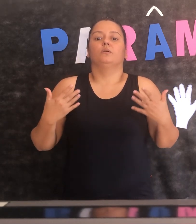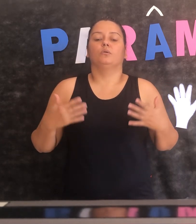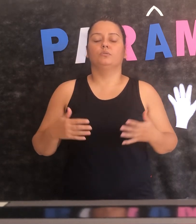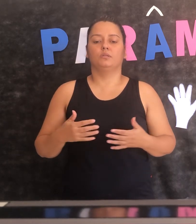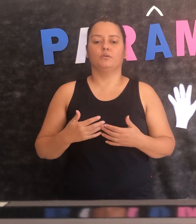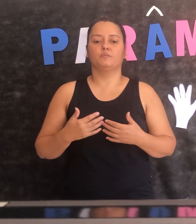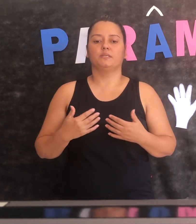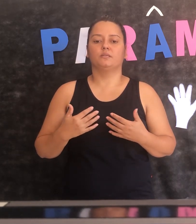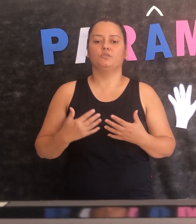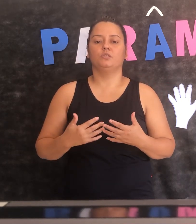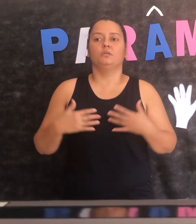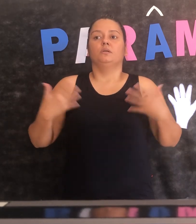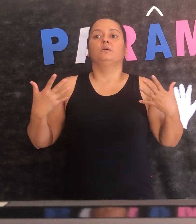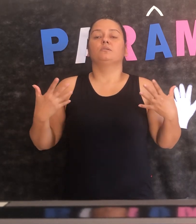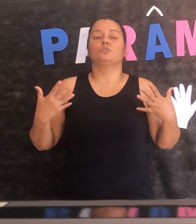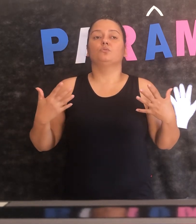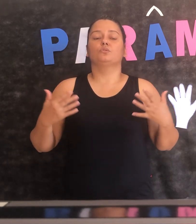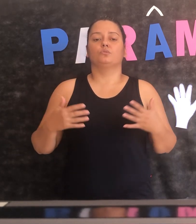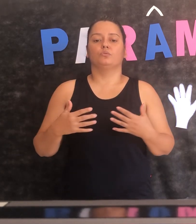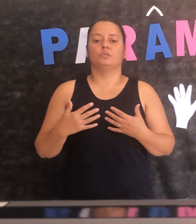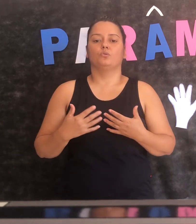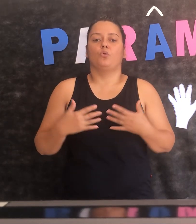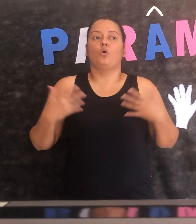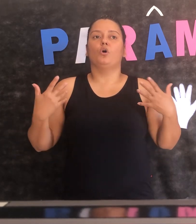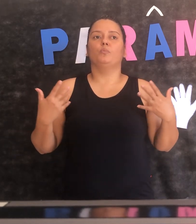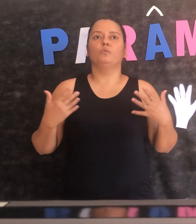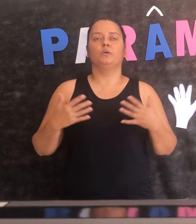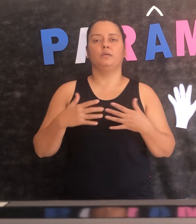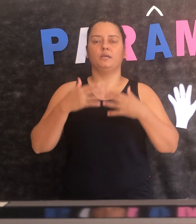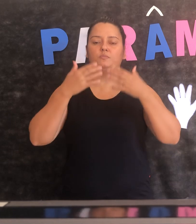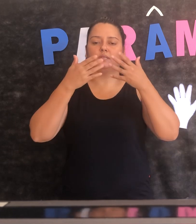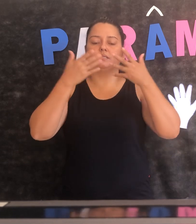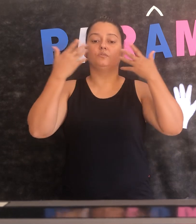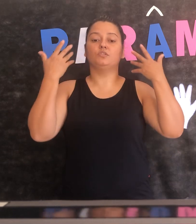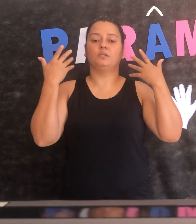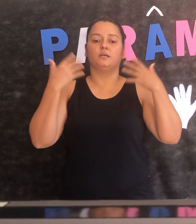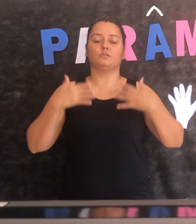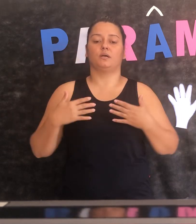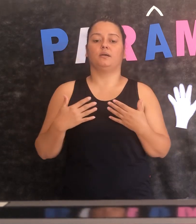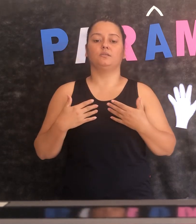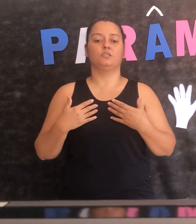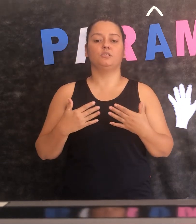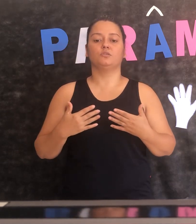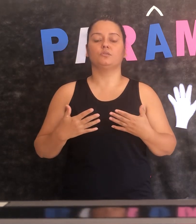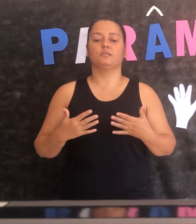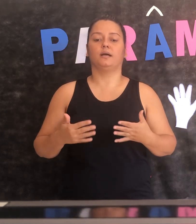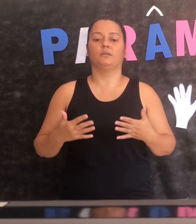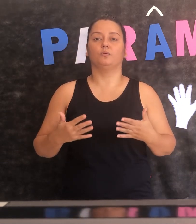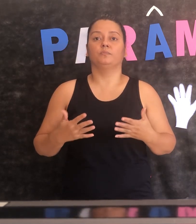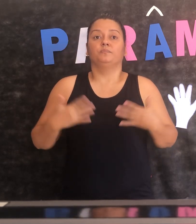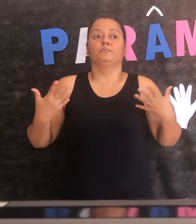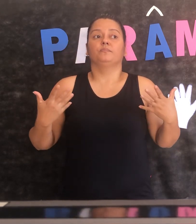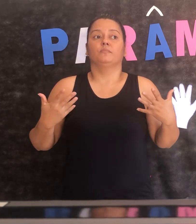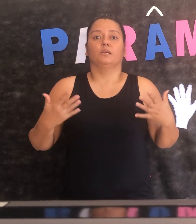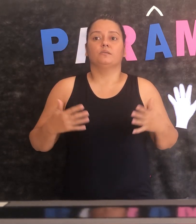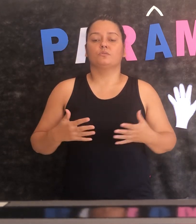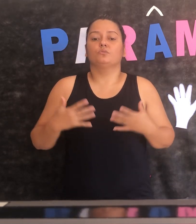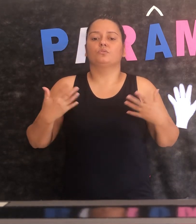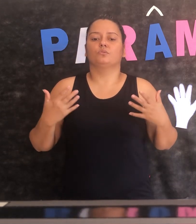ou dar uma expressão de susto, usando o corpo, e a expressão de assustado, susto,